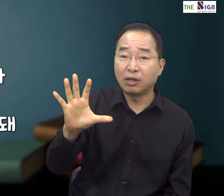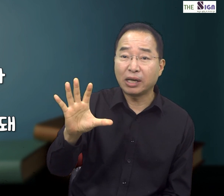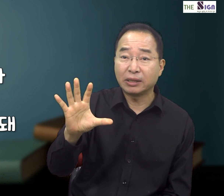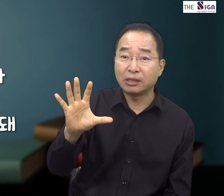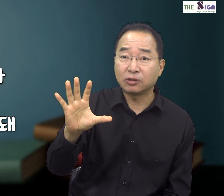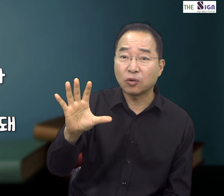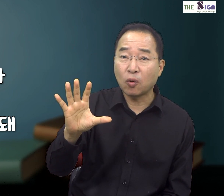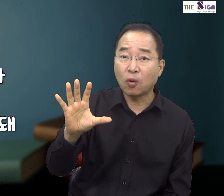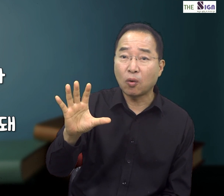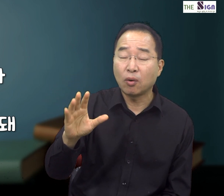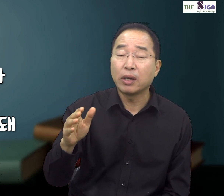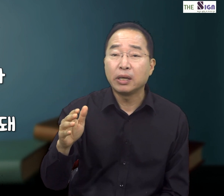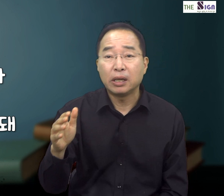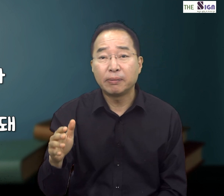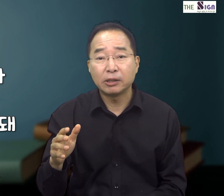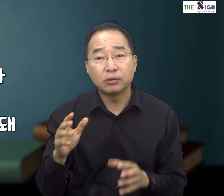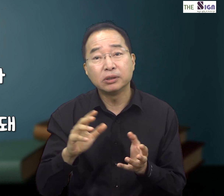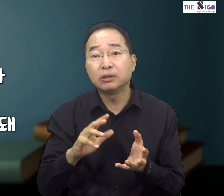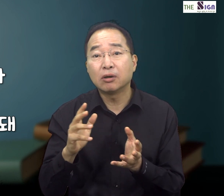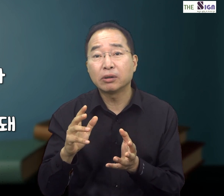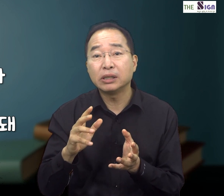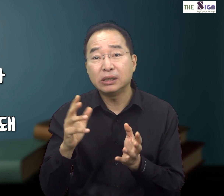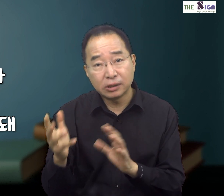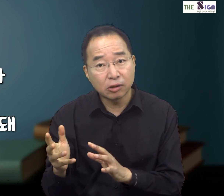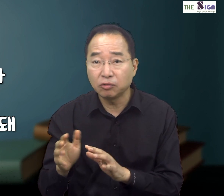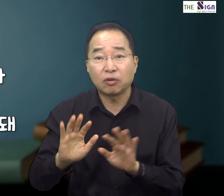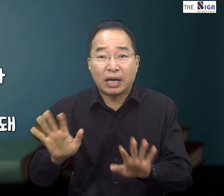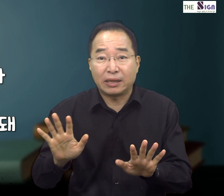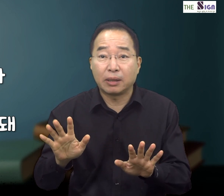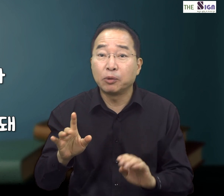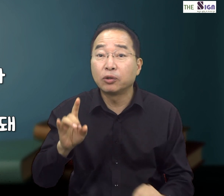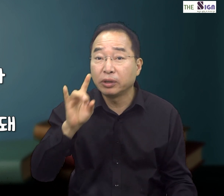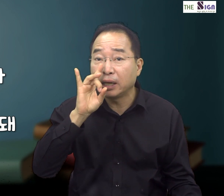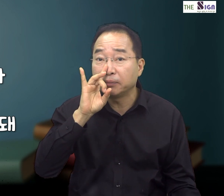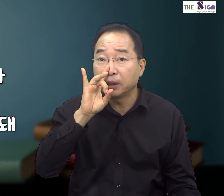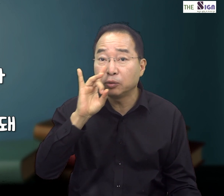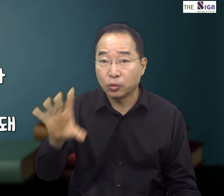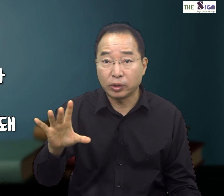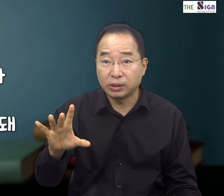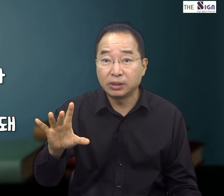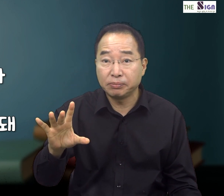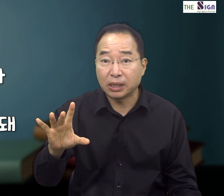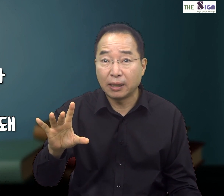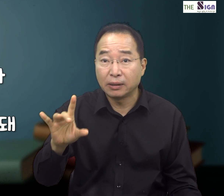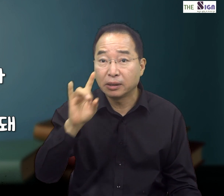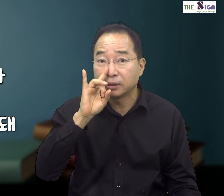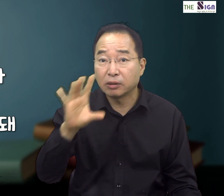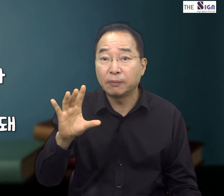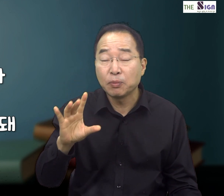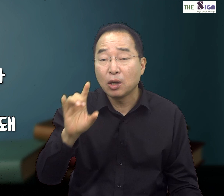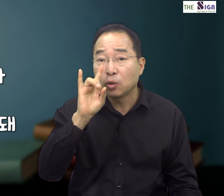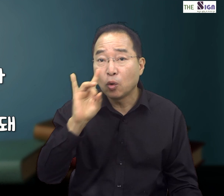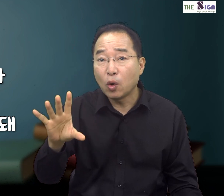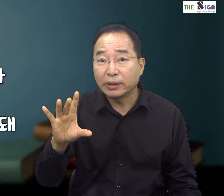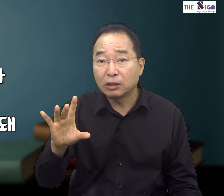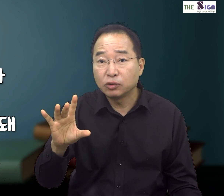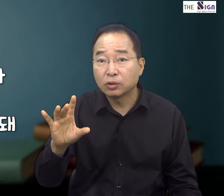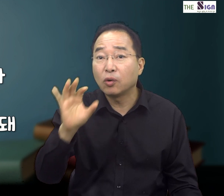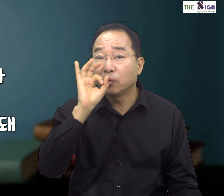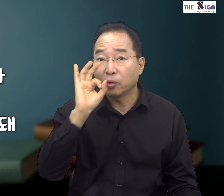안 돼를 쓰고, 일반적으로 능력이 있어도 넌 안 돼. 뭐 그런 개념이면 요걸 씁니다. 그래서 요 안 돼도 있고, 요거 안